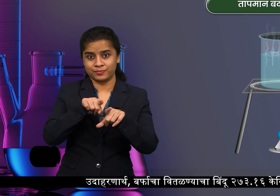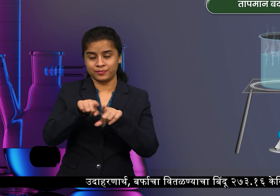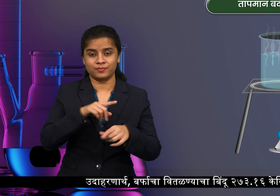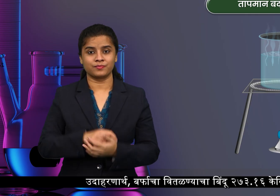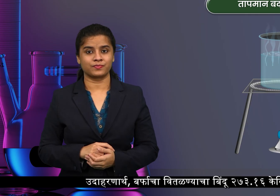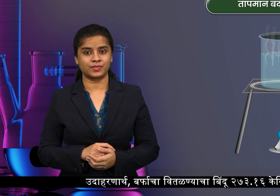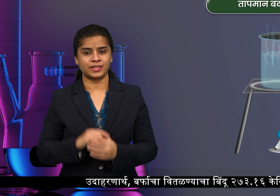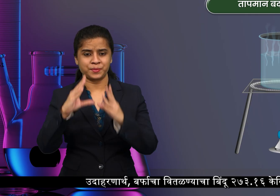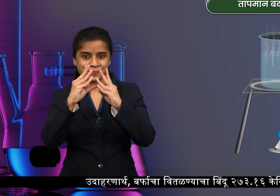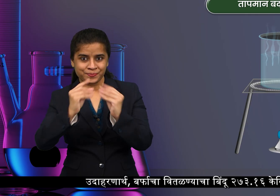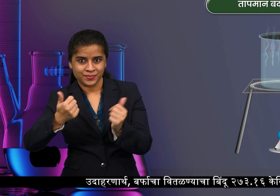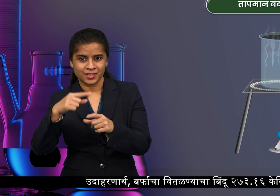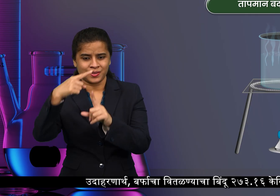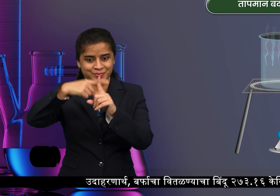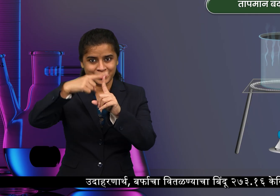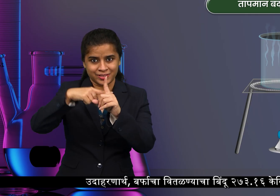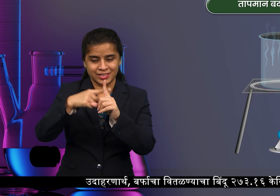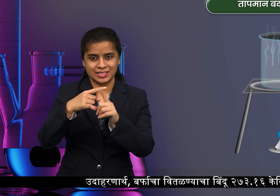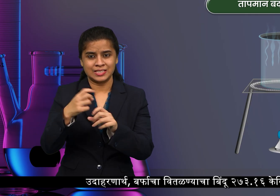उदाहरणार्थ बर्फ वितळताना बिंदू